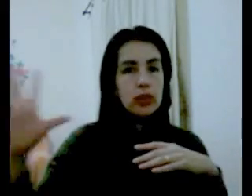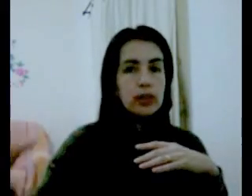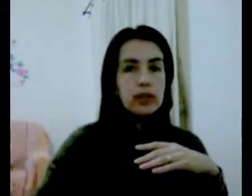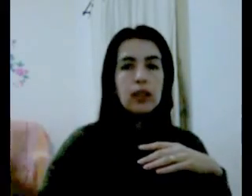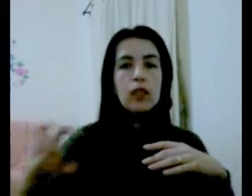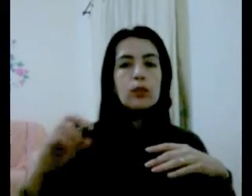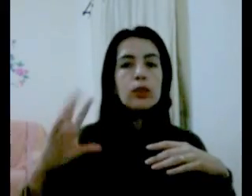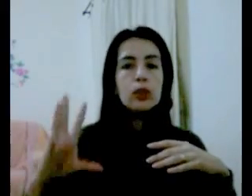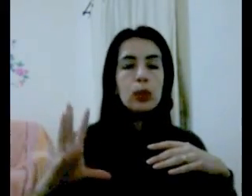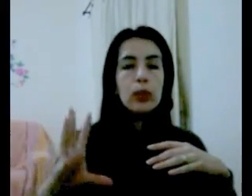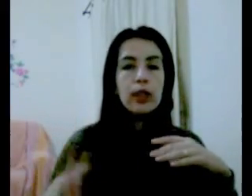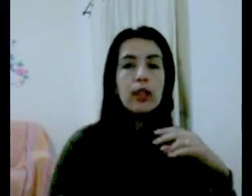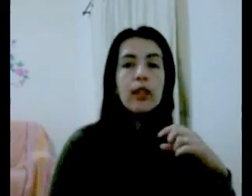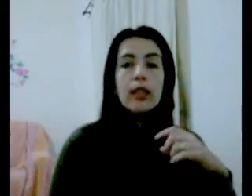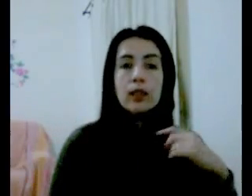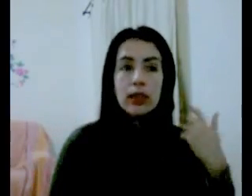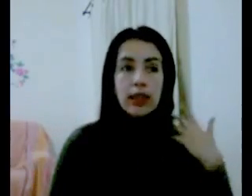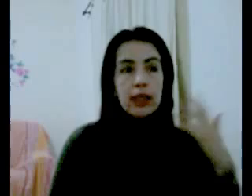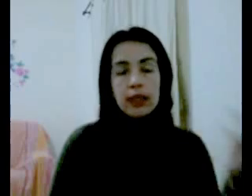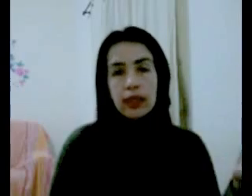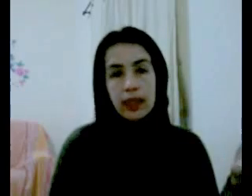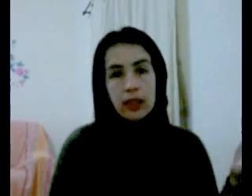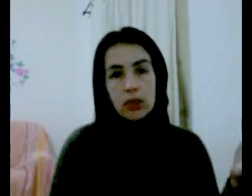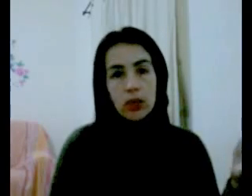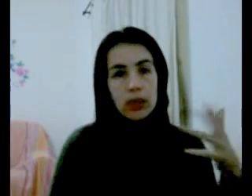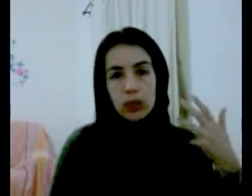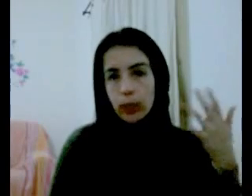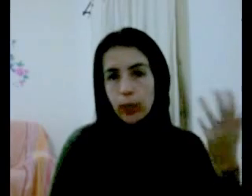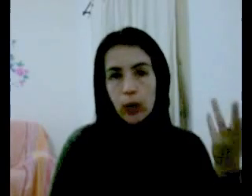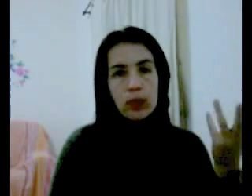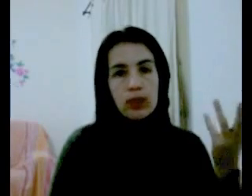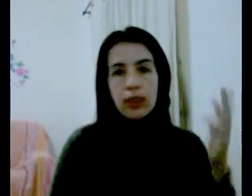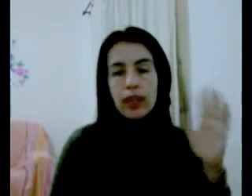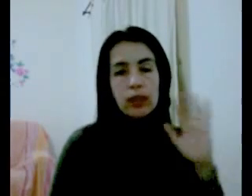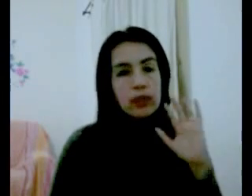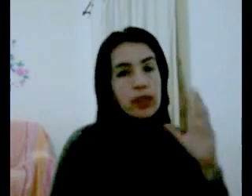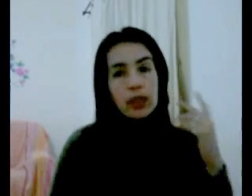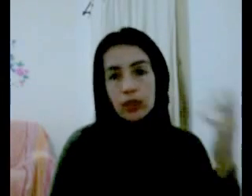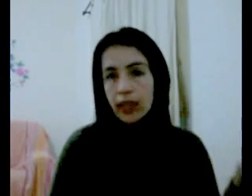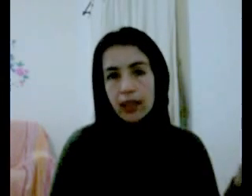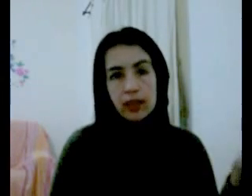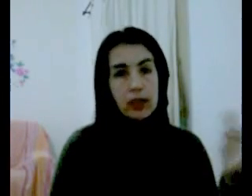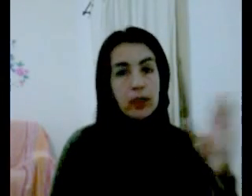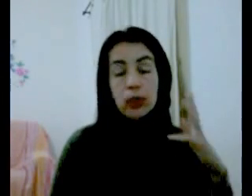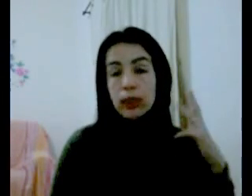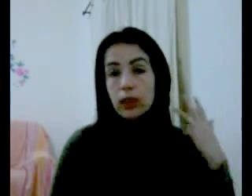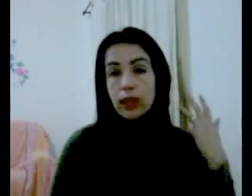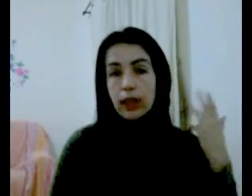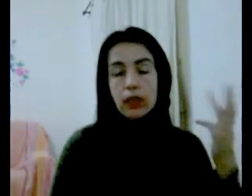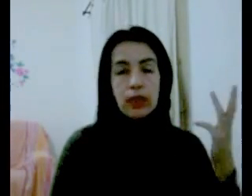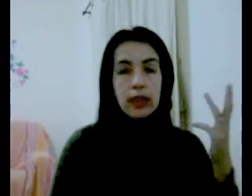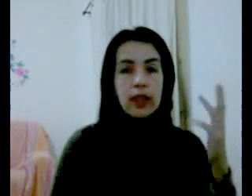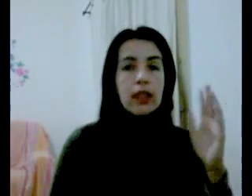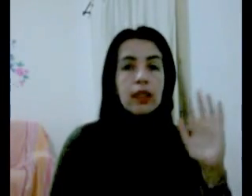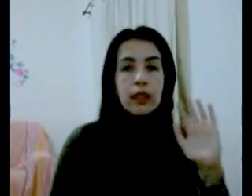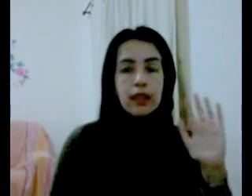seus outros exames, tudo, porque se você entrar na internet e for ver sobre mioma, você vai ficar assustado, você vai ver coisa que não tem nada a ver